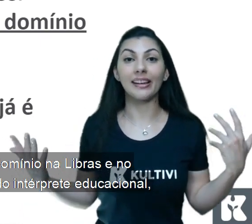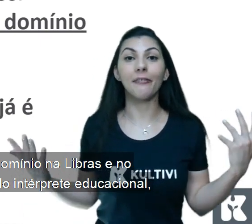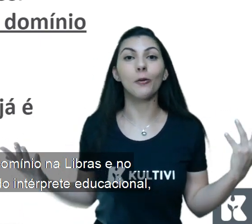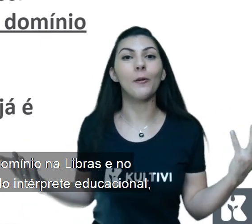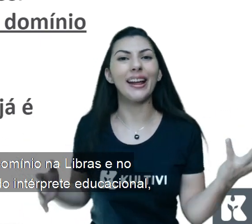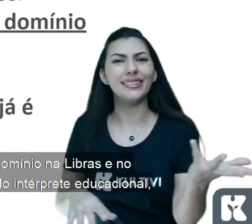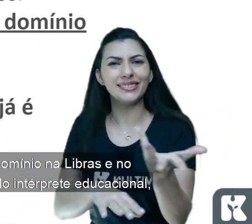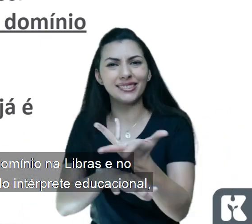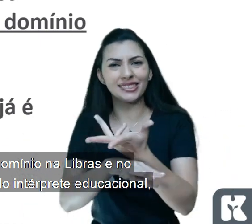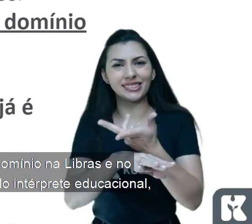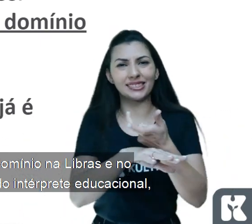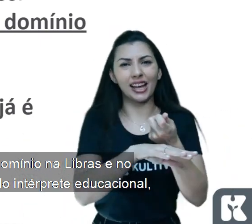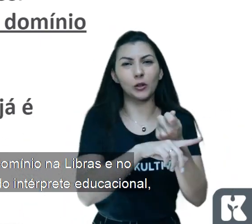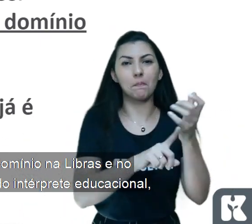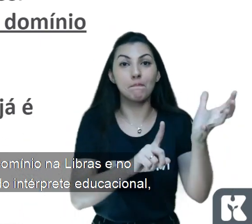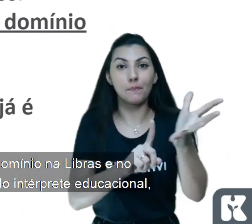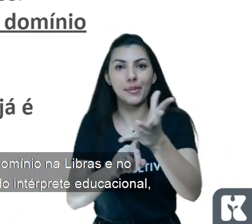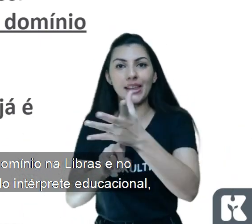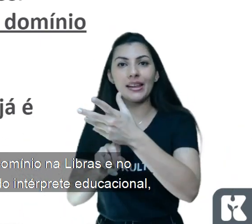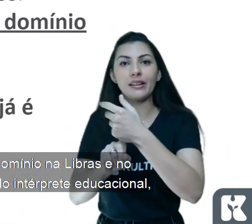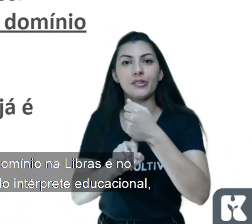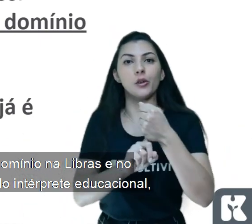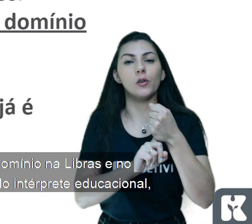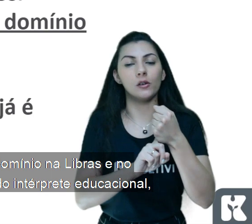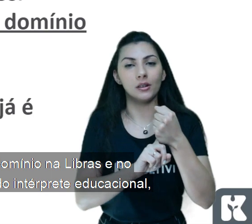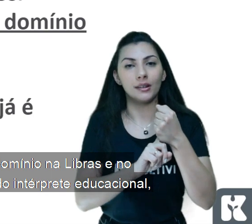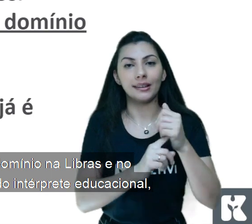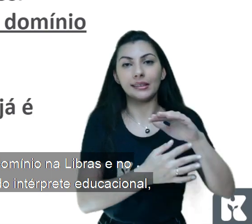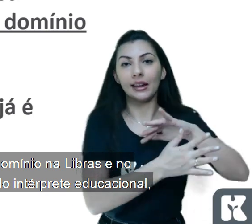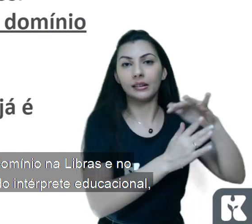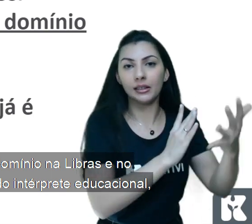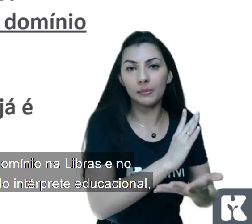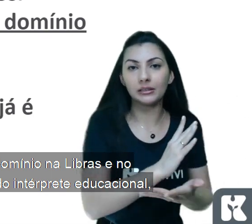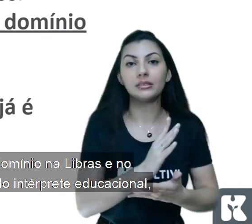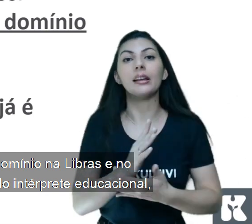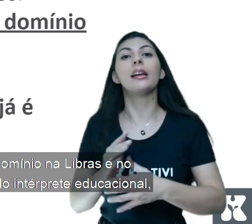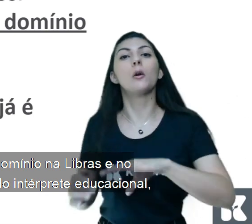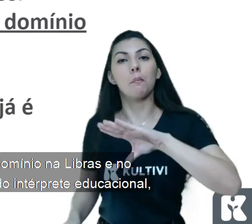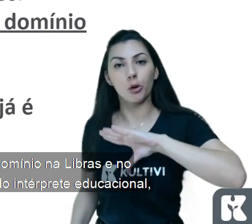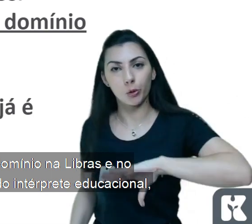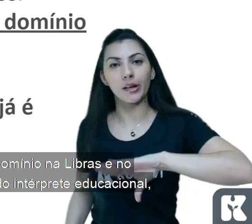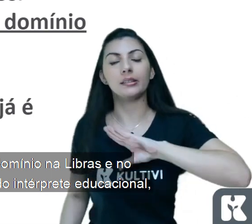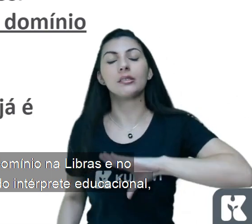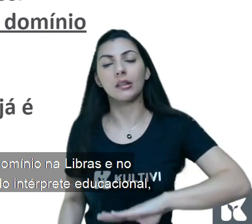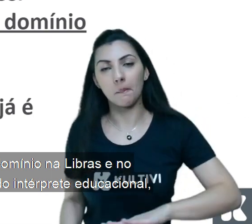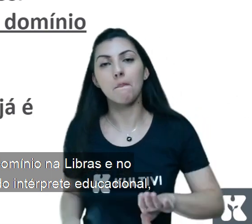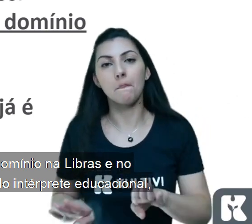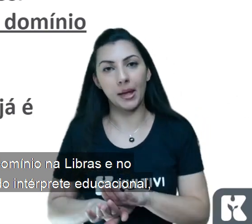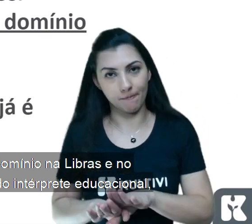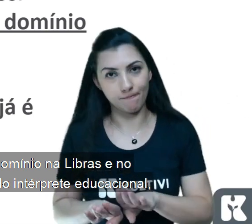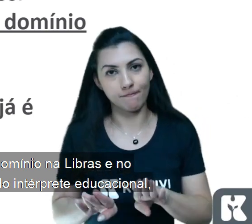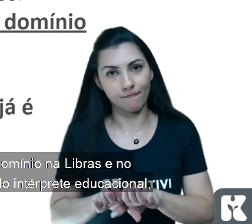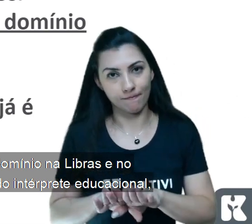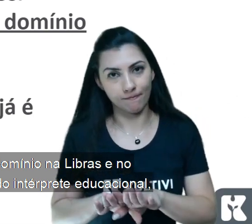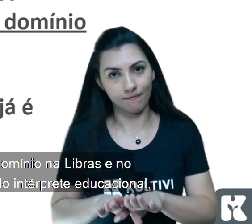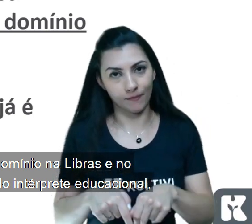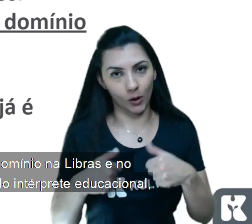saiba, tenha fluência, domínio na Libras e no português